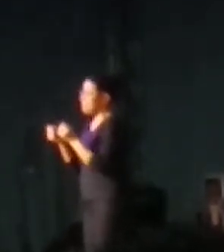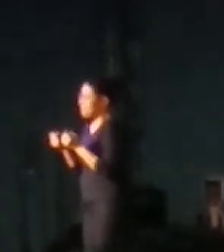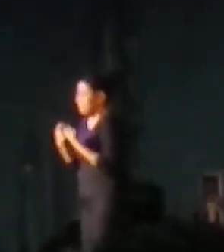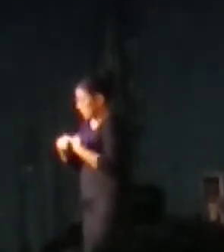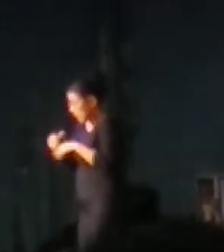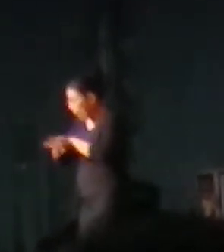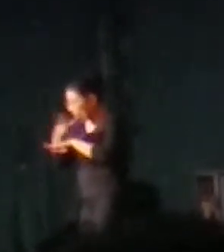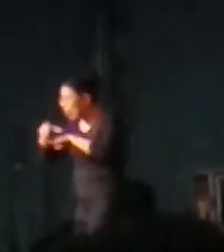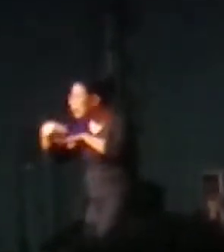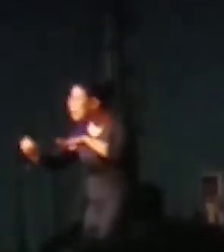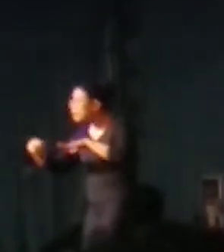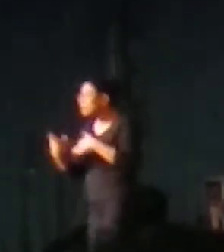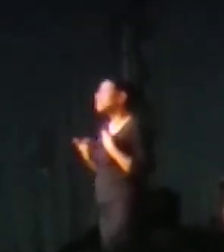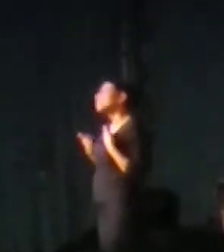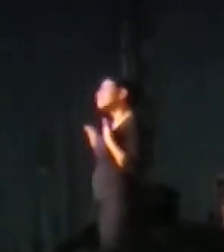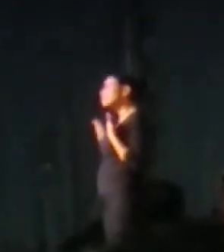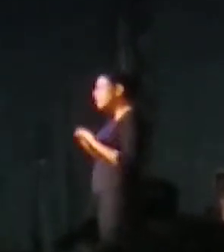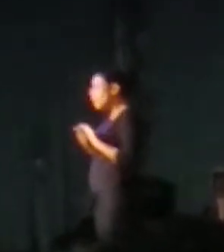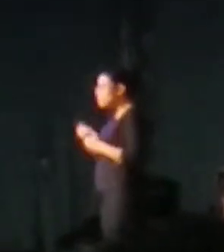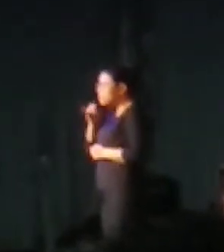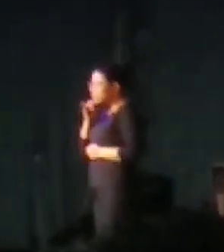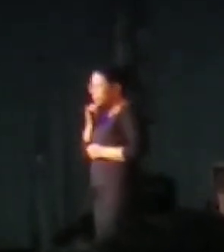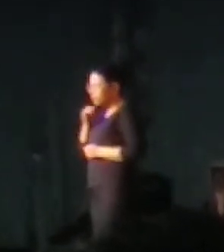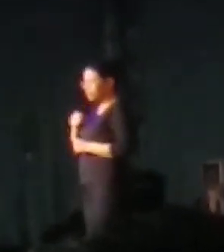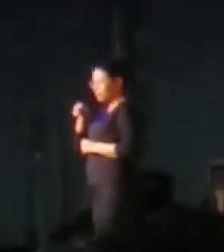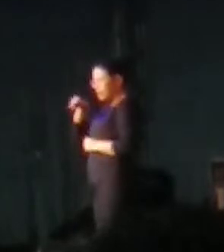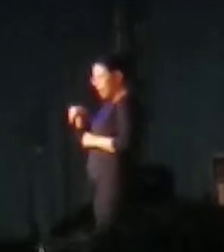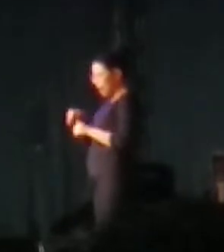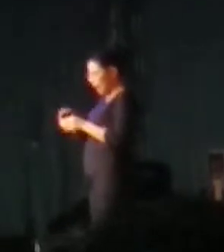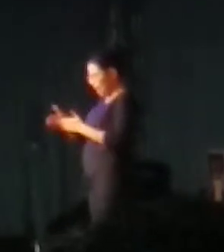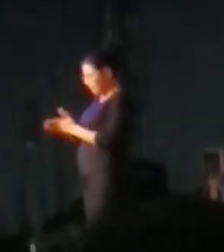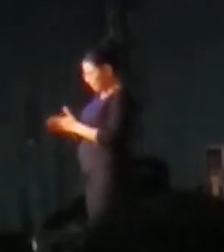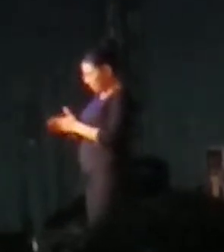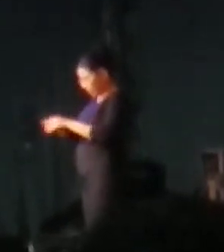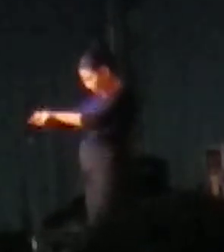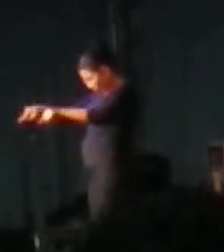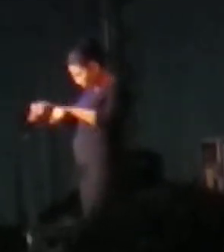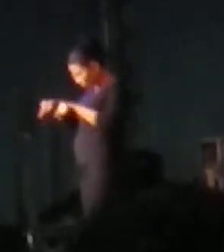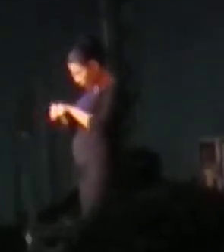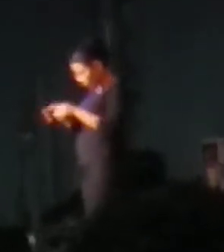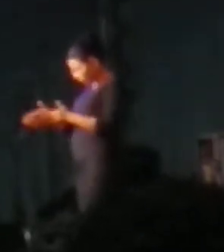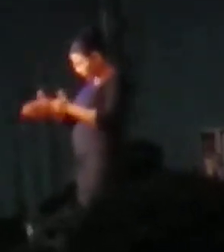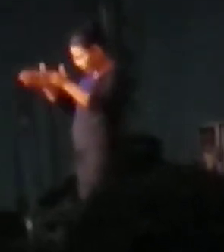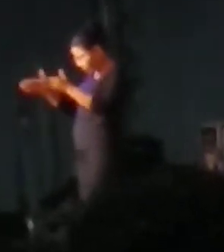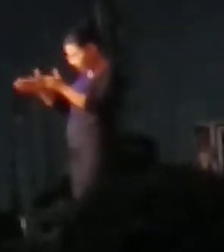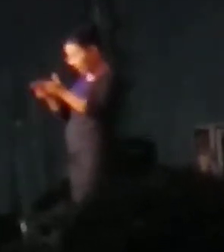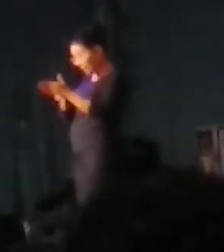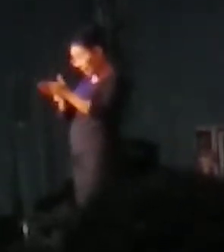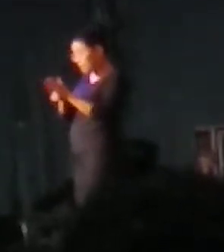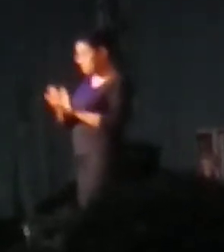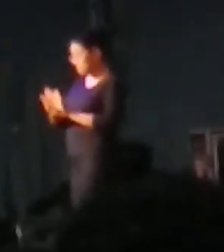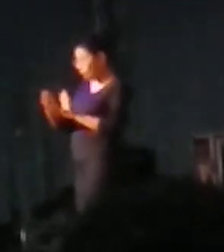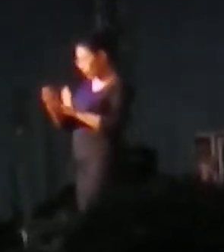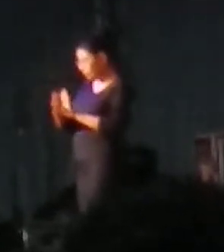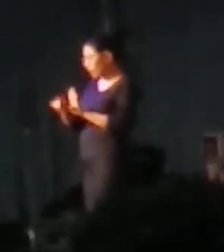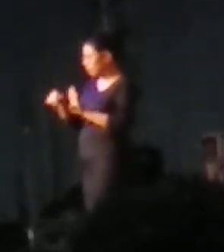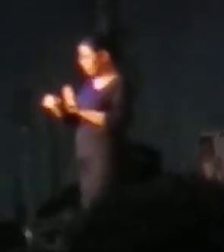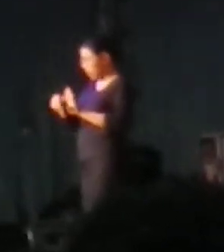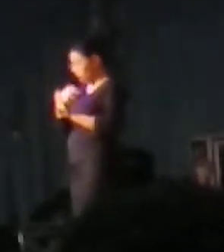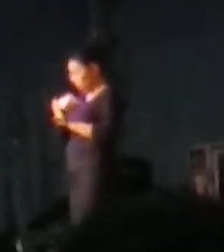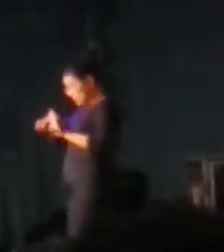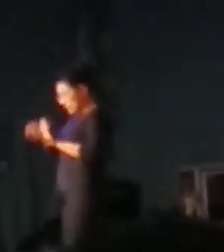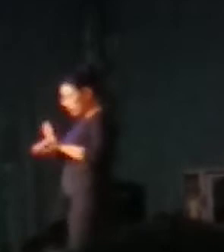Quem senta no canto, pra parede, é o cara. Eu sento no lugar que eu posso sair pela porta antes que ele. Então, essas